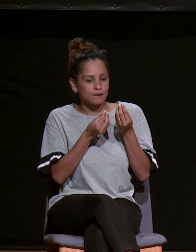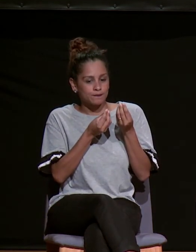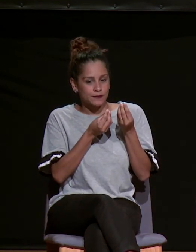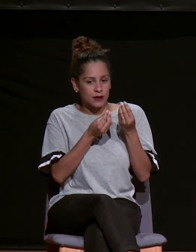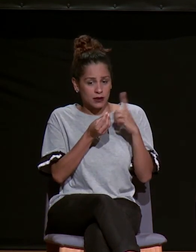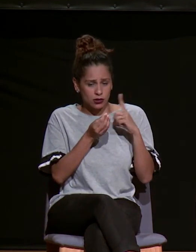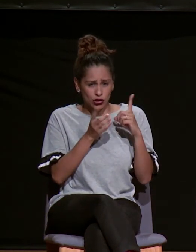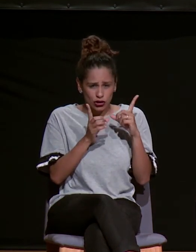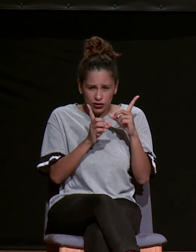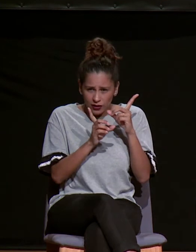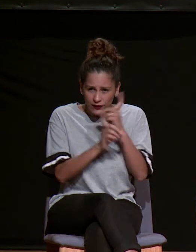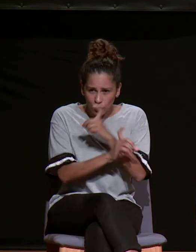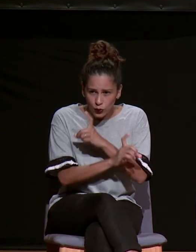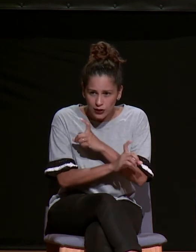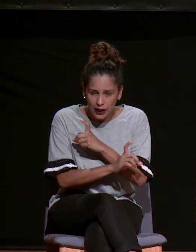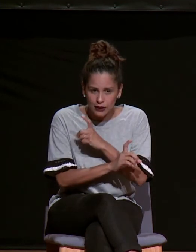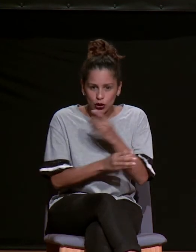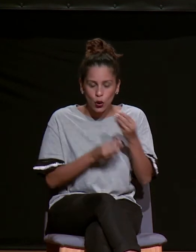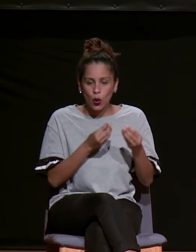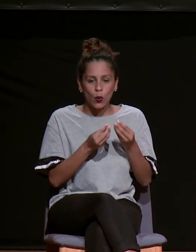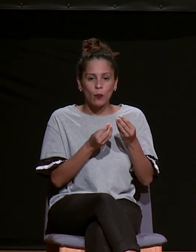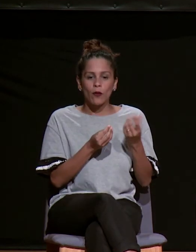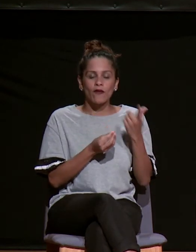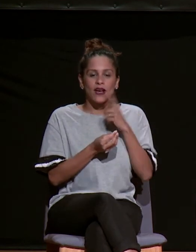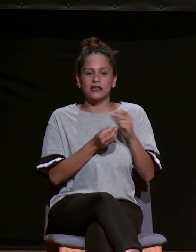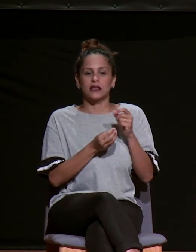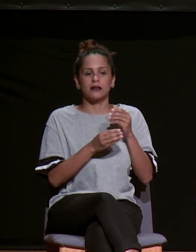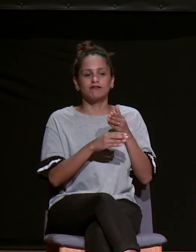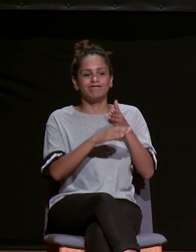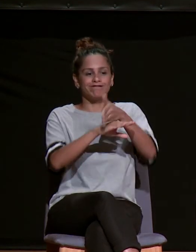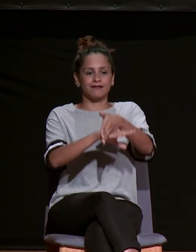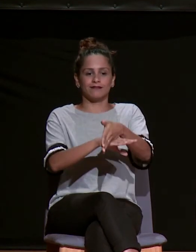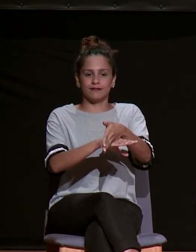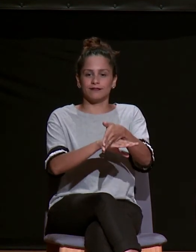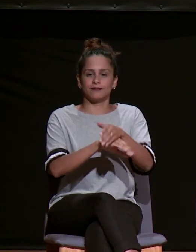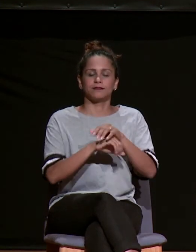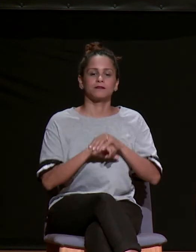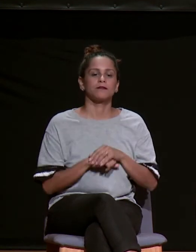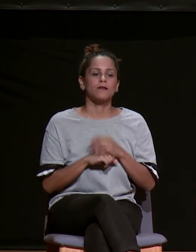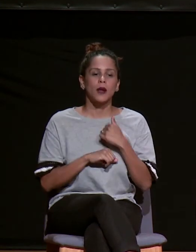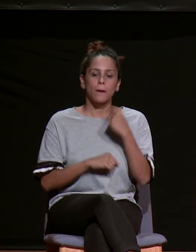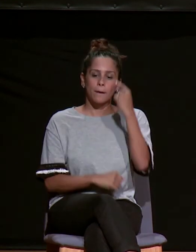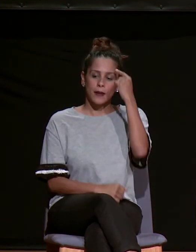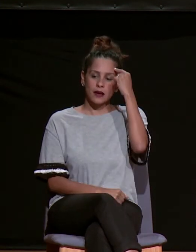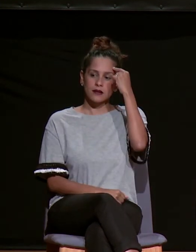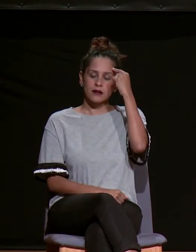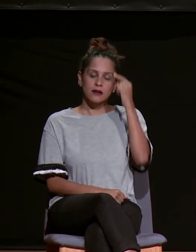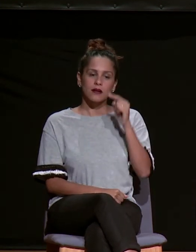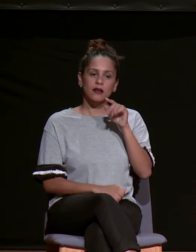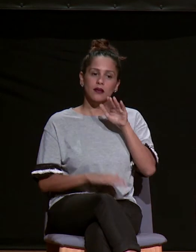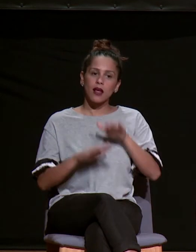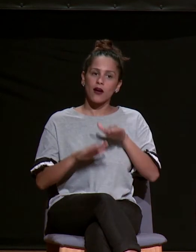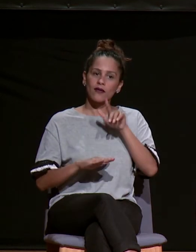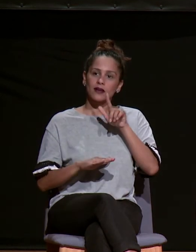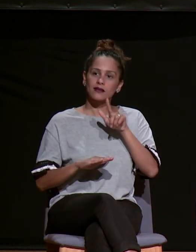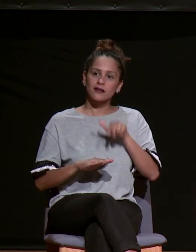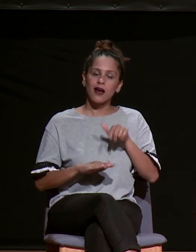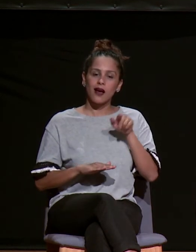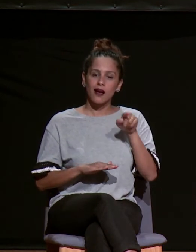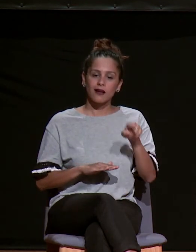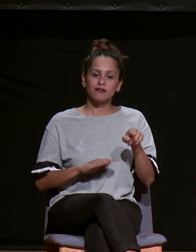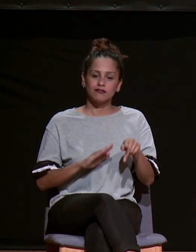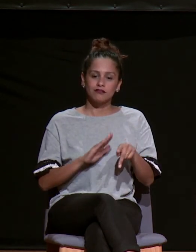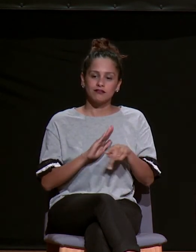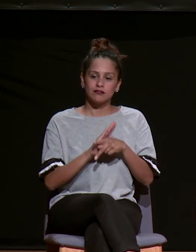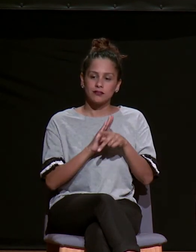dificuldade aparente que aparece, né, no trato dessas questões. E aí eu pensei assim, né, talvez seja essa via do afeto. Por isso que eu estava falando sobre afeto,